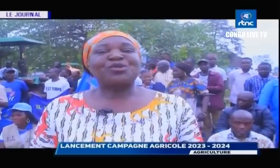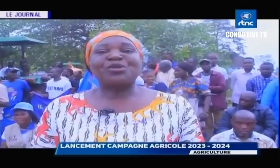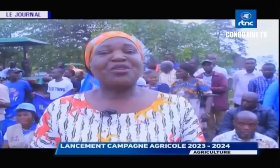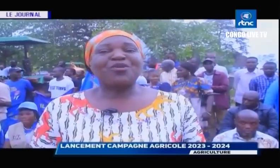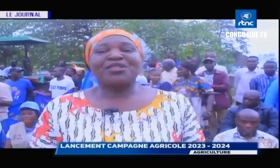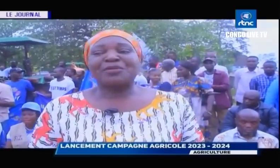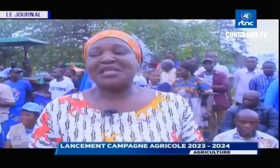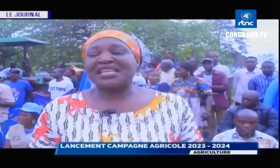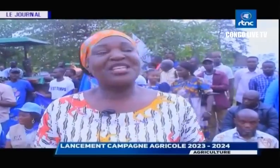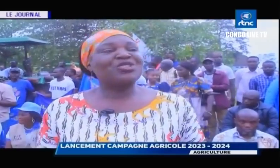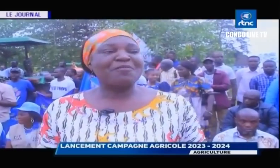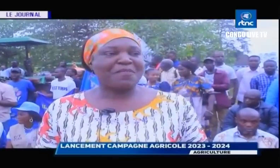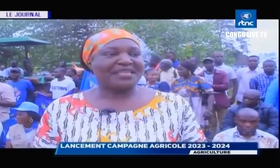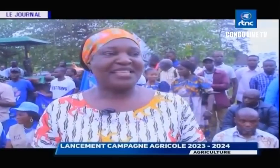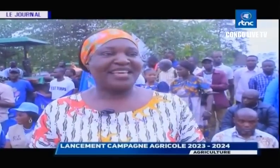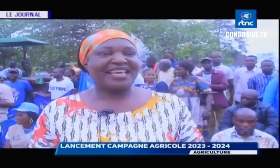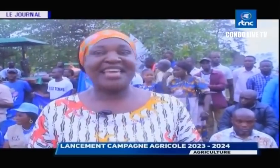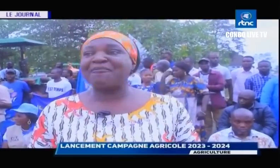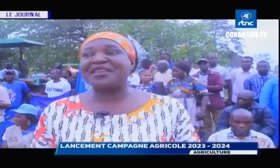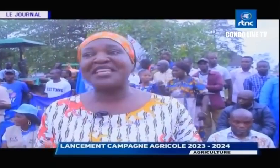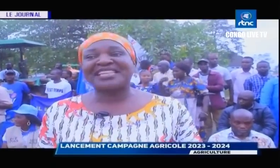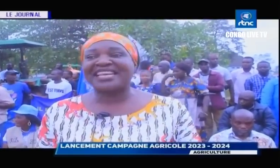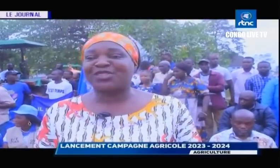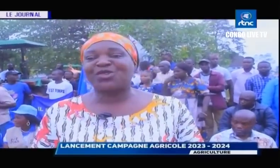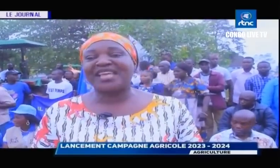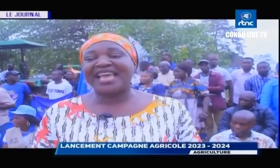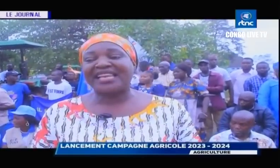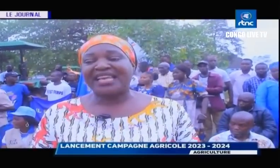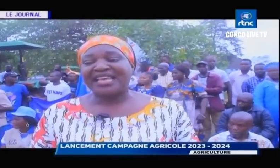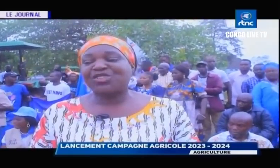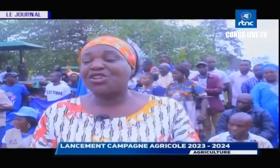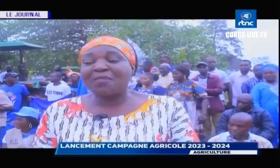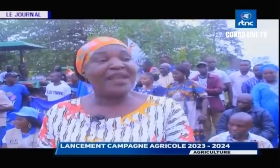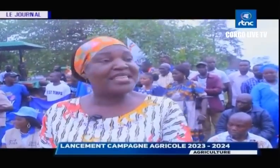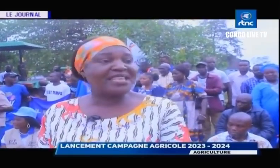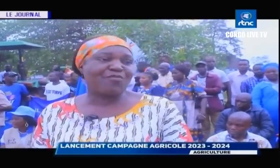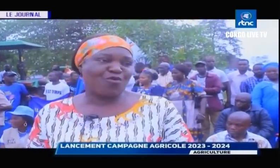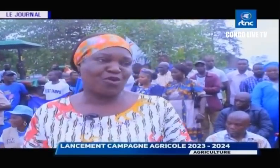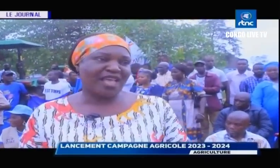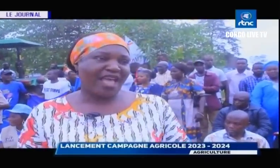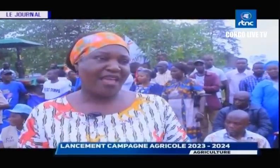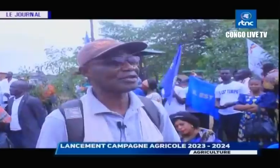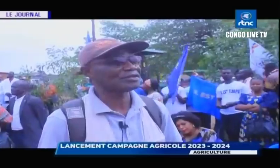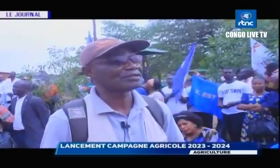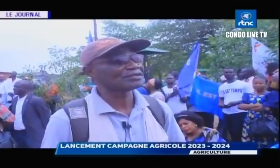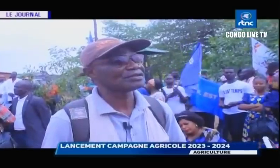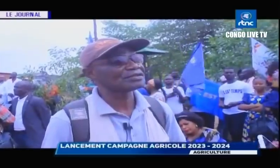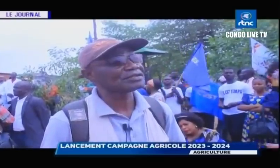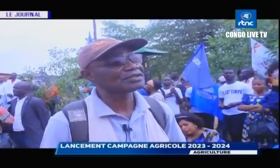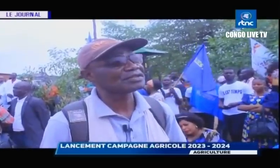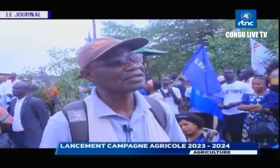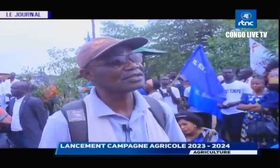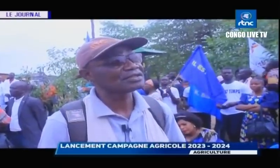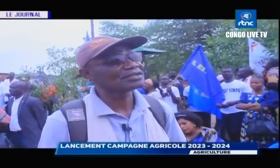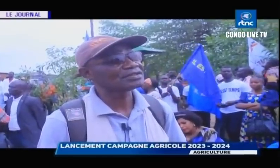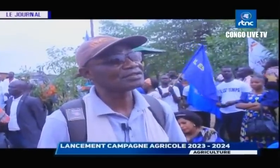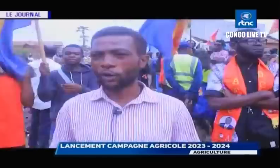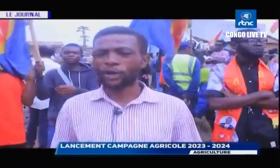suis très contente parce que ça ne s'est jamais passé. Qu'un ministre national se déplace que pour ça. Après le territoire de Manzangungu dans le